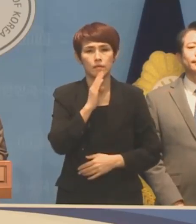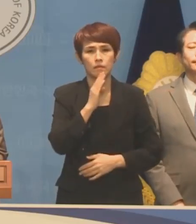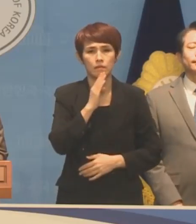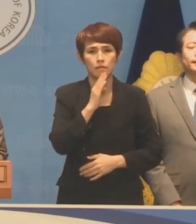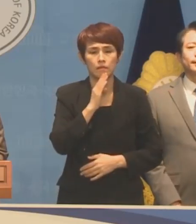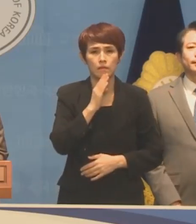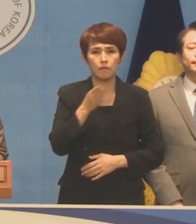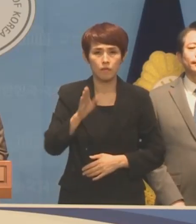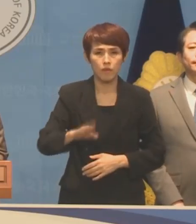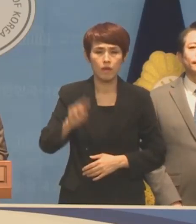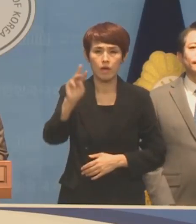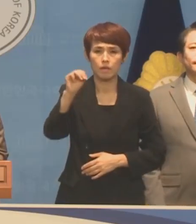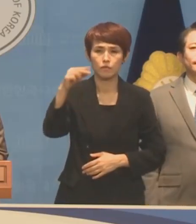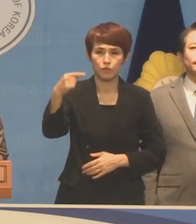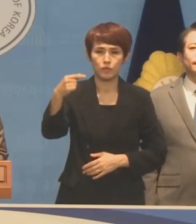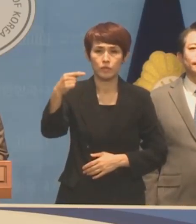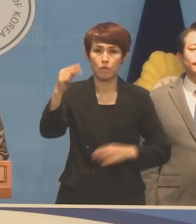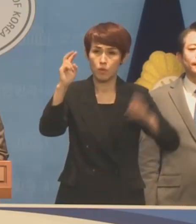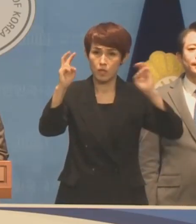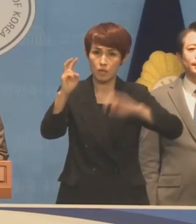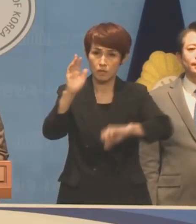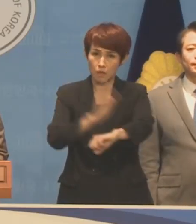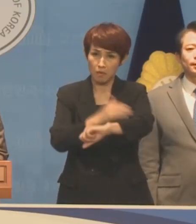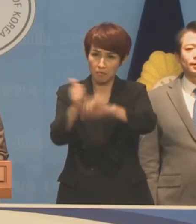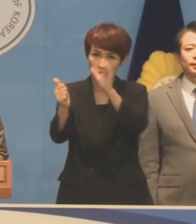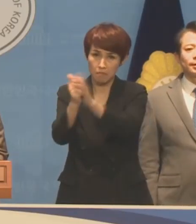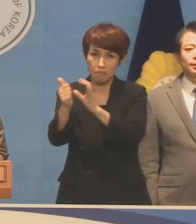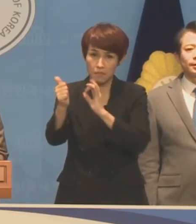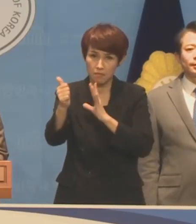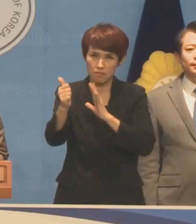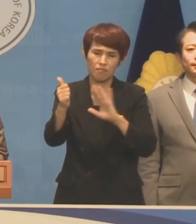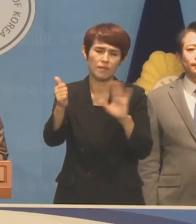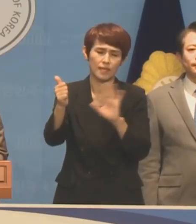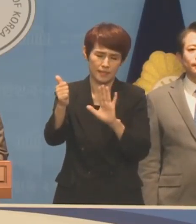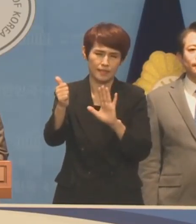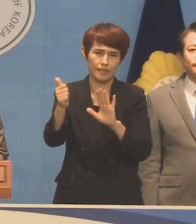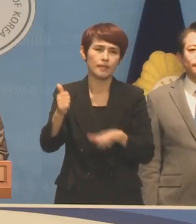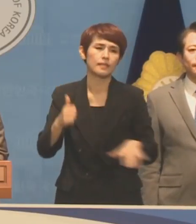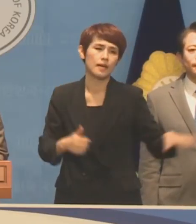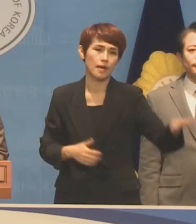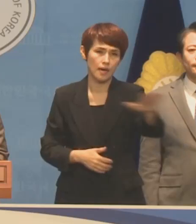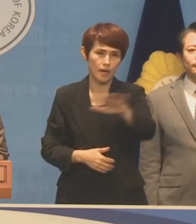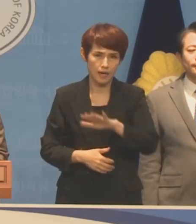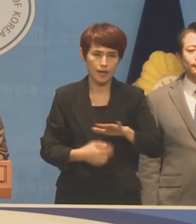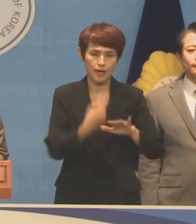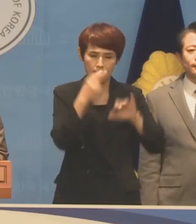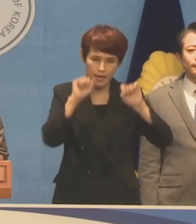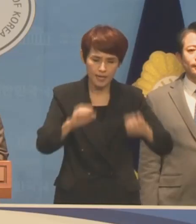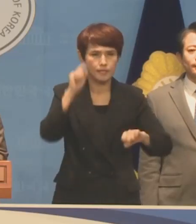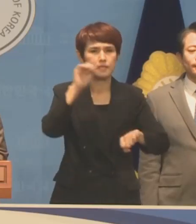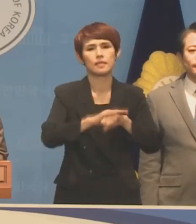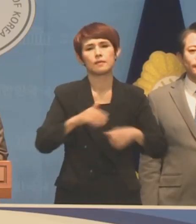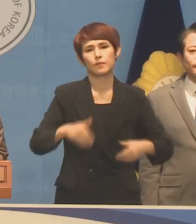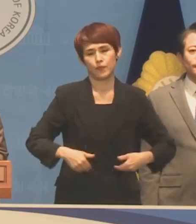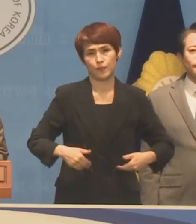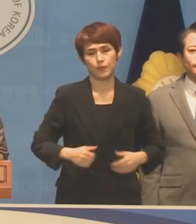어떻게 MG손해보험만의 책임이라고 할 수 있겠습니까? 우리 다 같이 상생의 지혜가